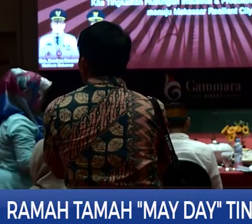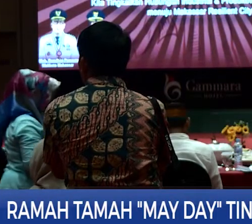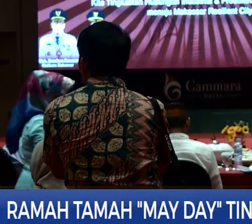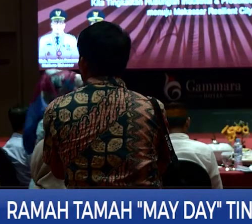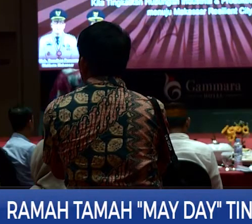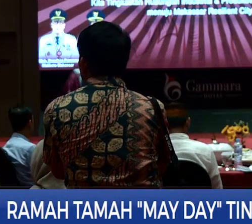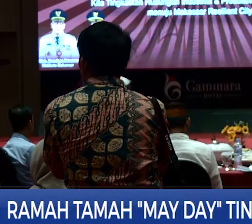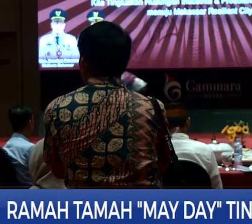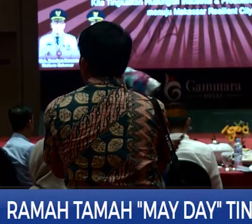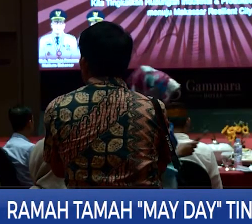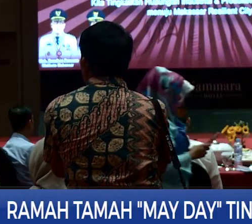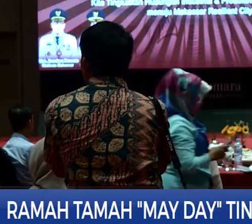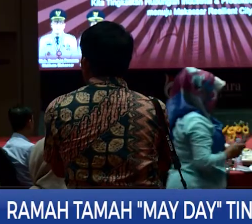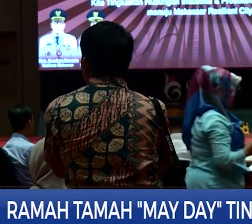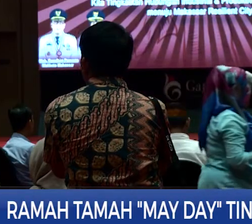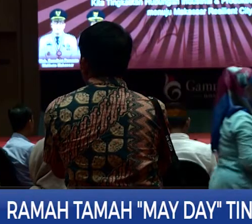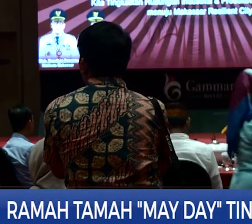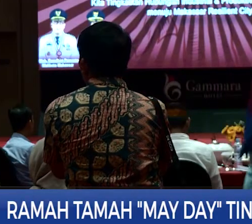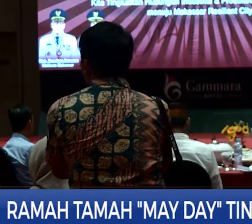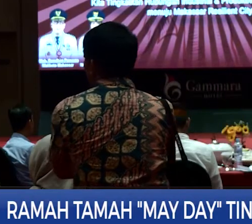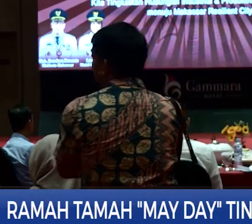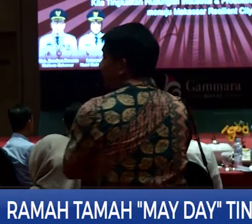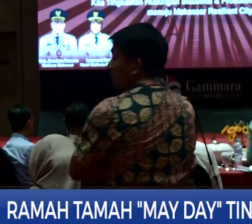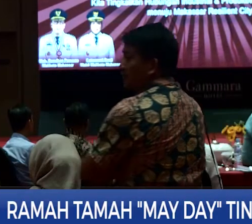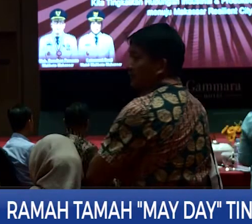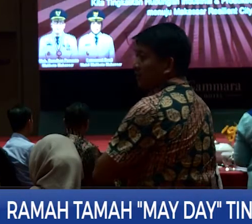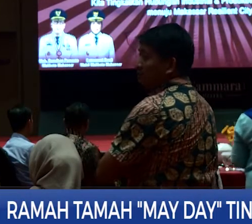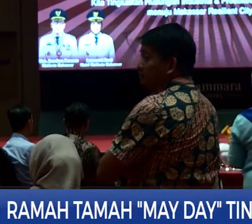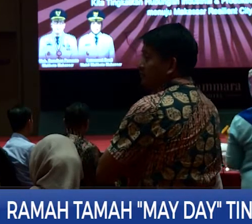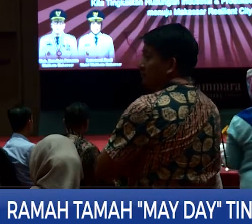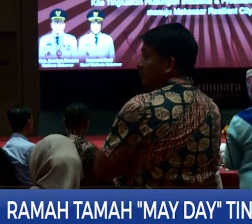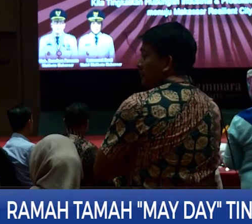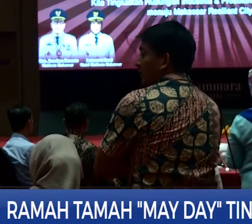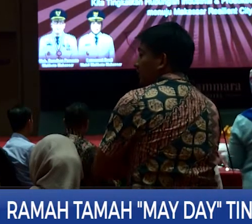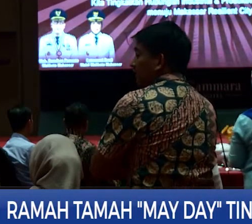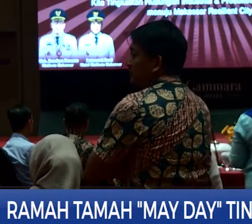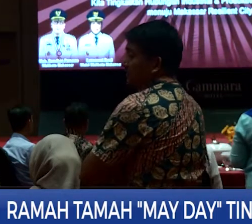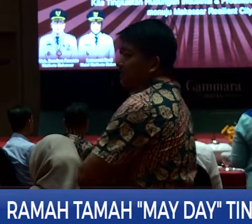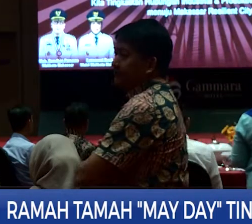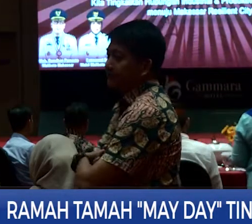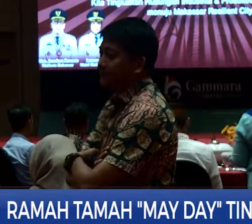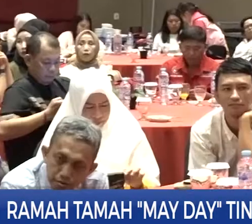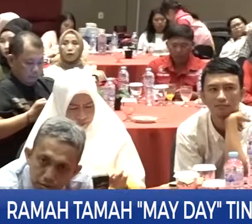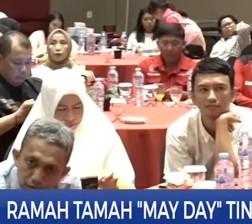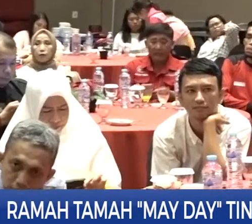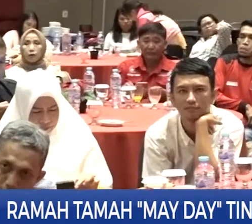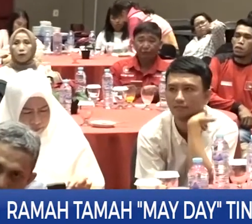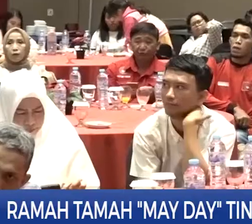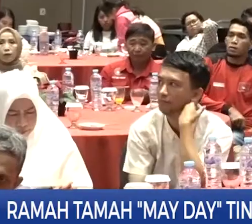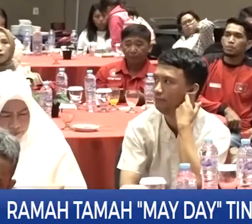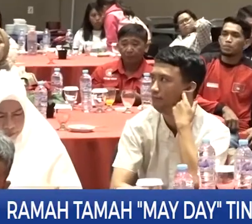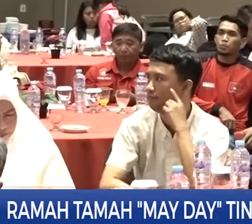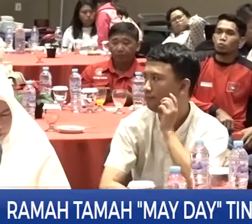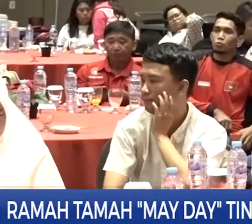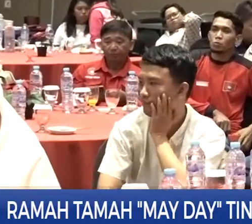penyerahan cendramata kepada keluarga almarhum tokoh buru oleh ketua panita